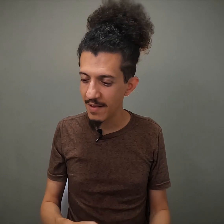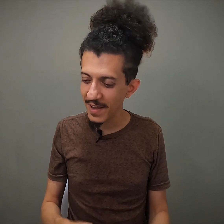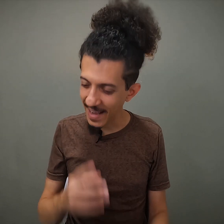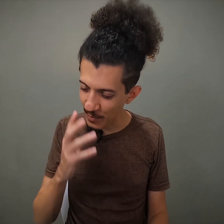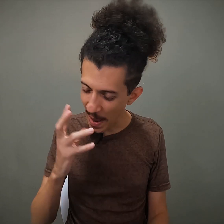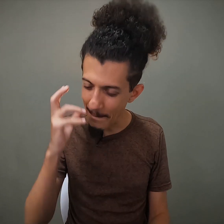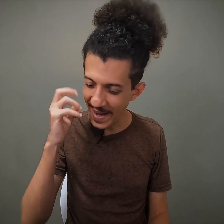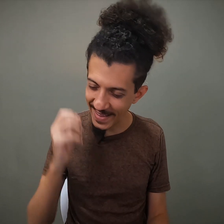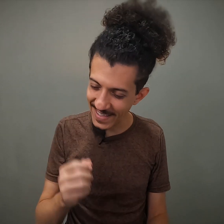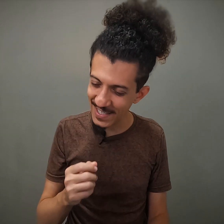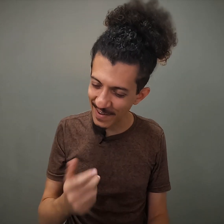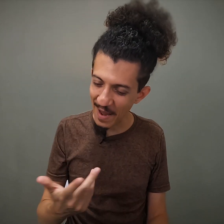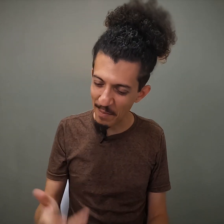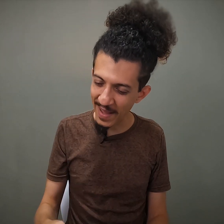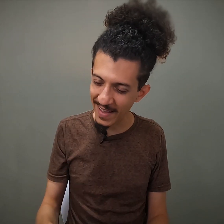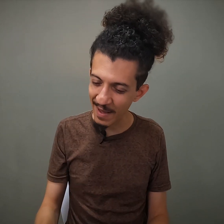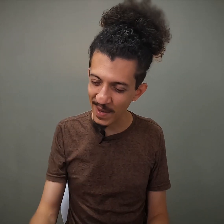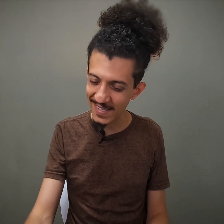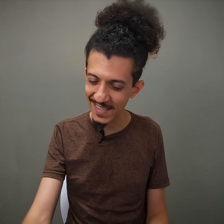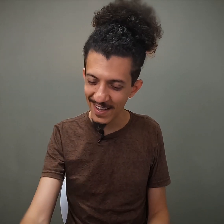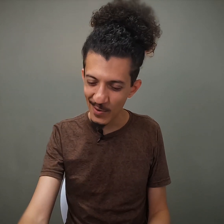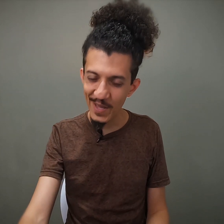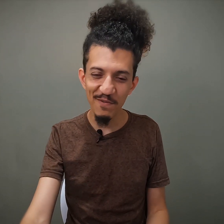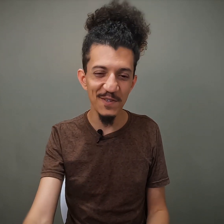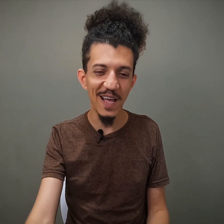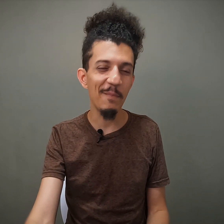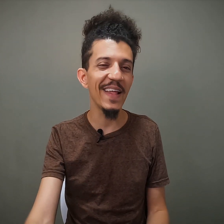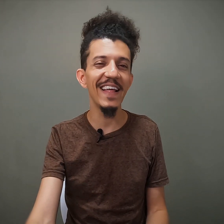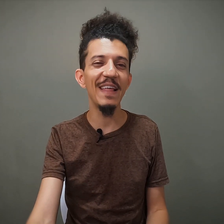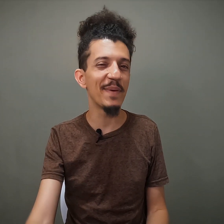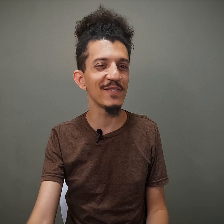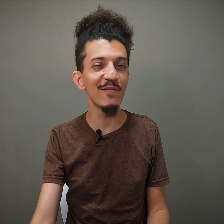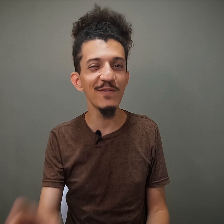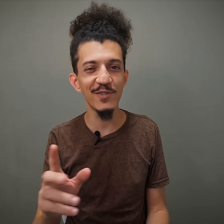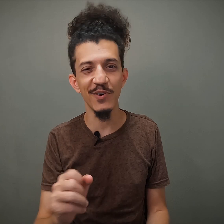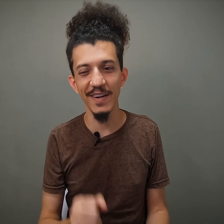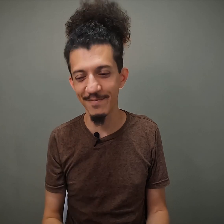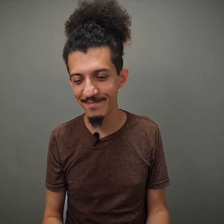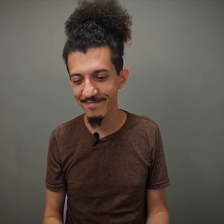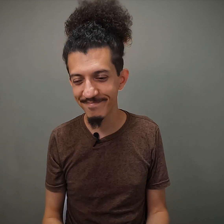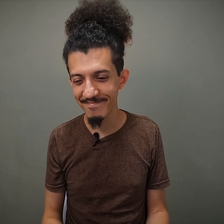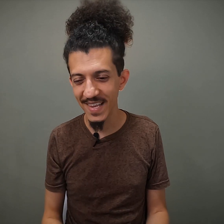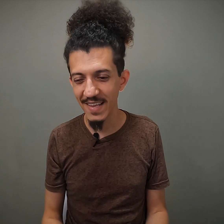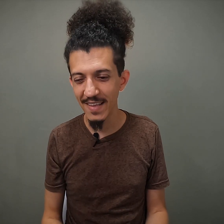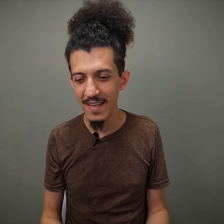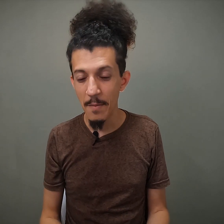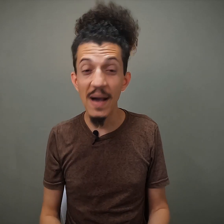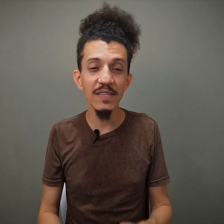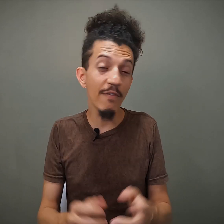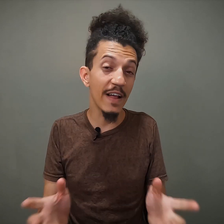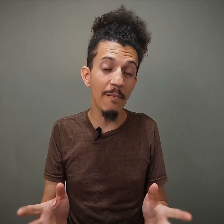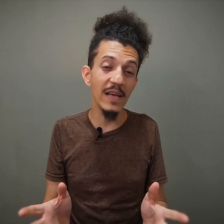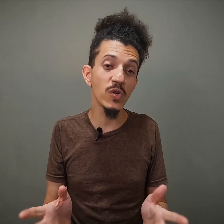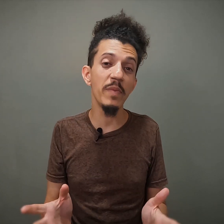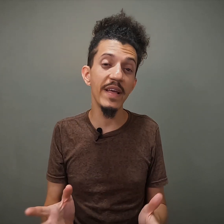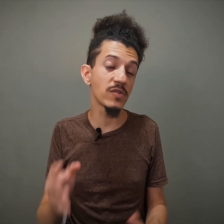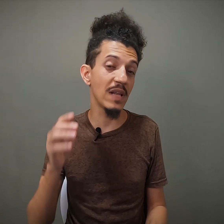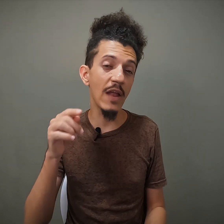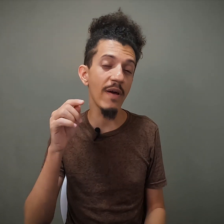na verdade, não é aprender. A gente fala aprender, mas aprender Libras não funciona. Mas eu vou falar mais sobre isso lá no